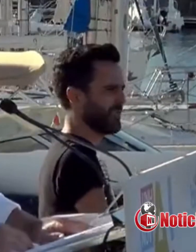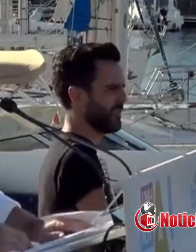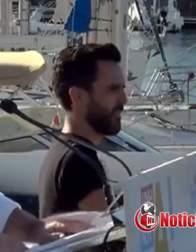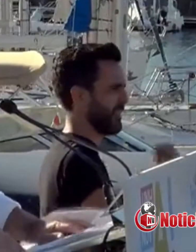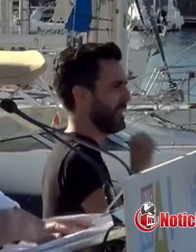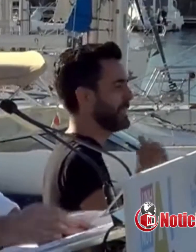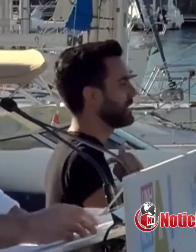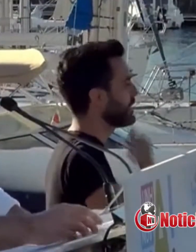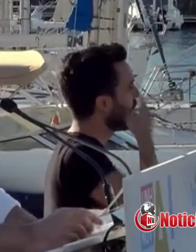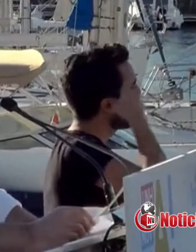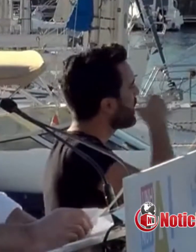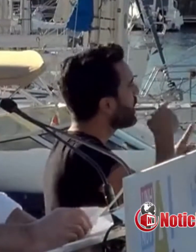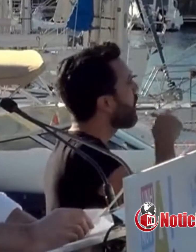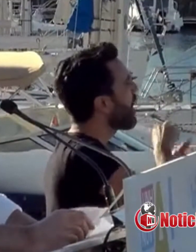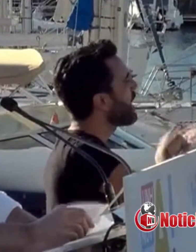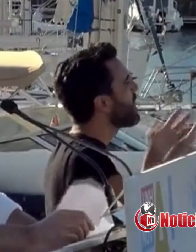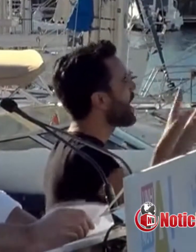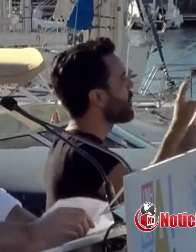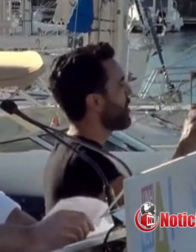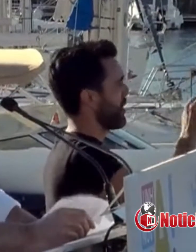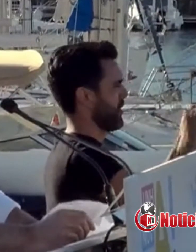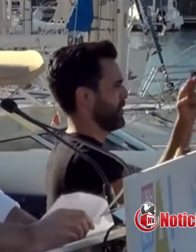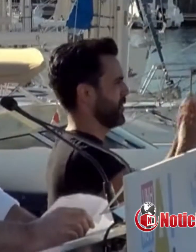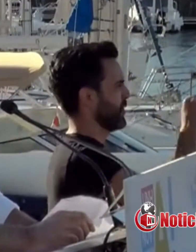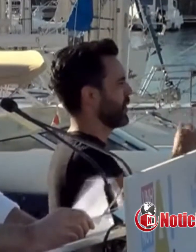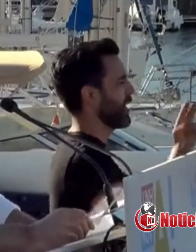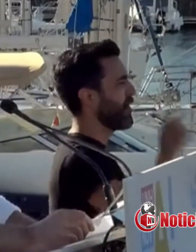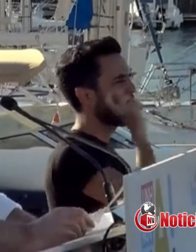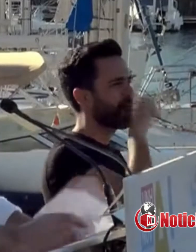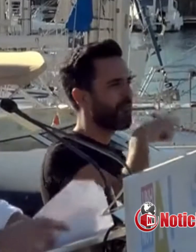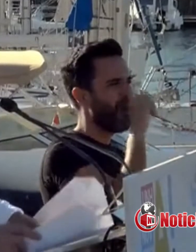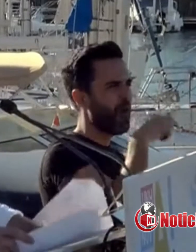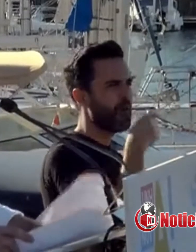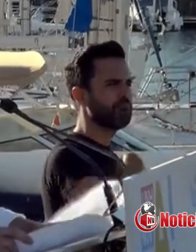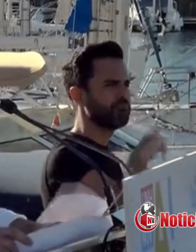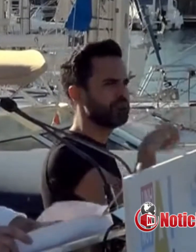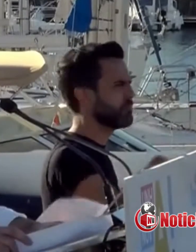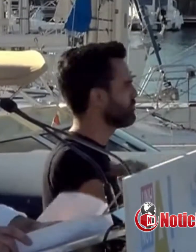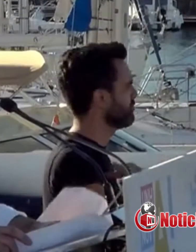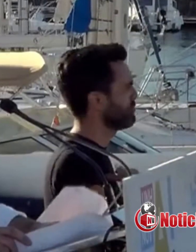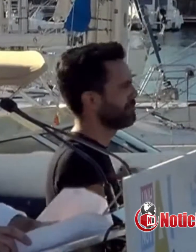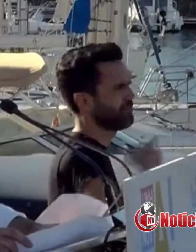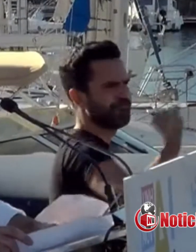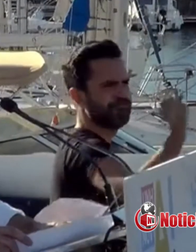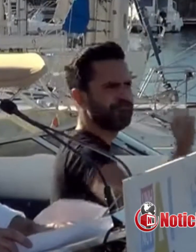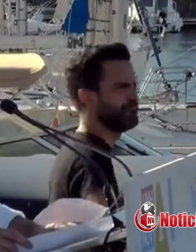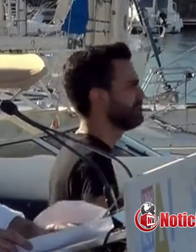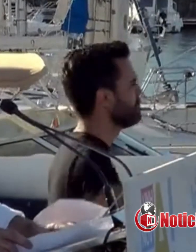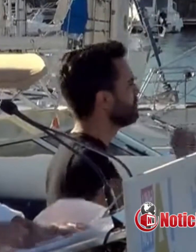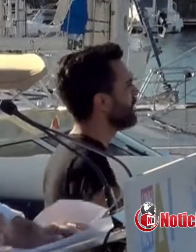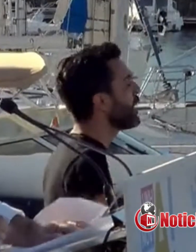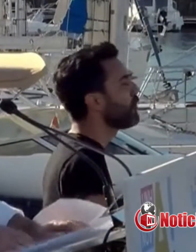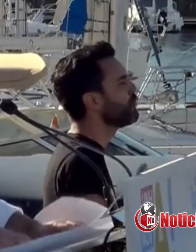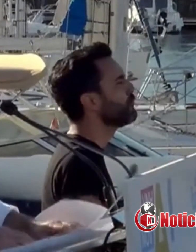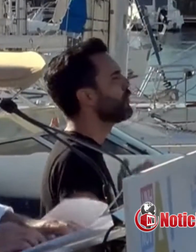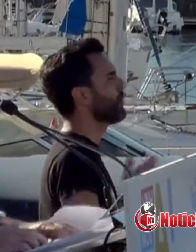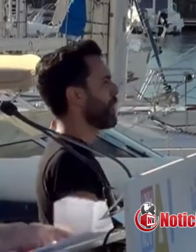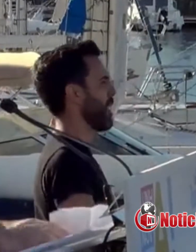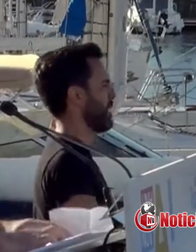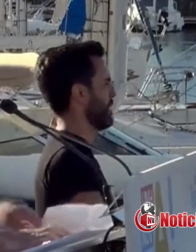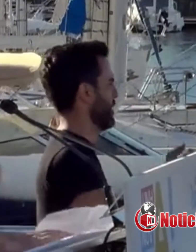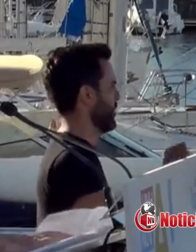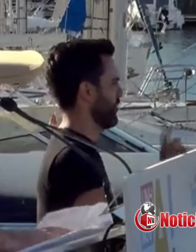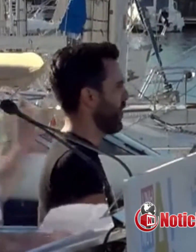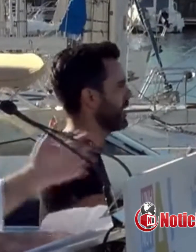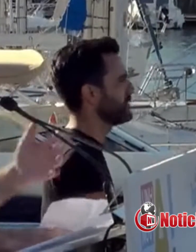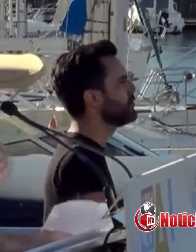nova Galiza, derrotar a Feixó é necesario, é imprescindible, mas non é suficiente. Non se